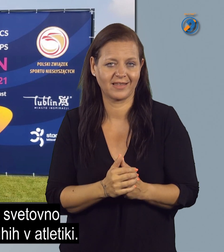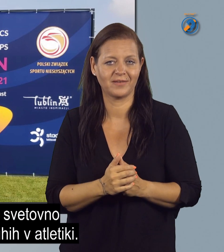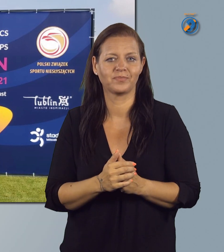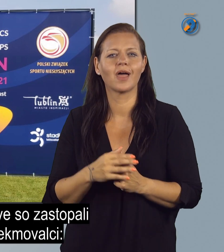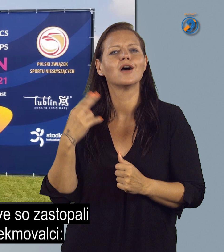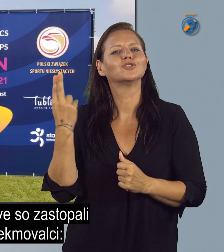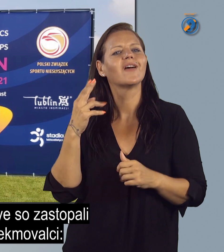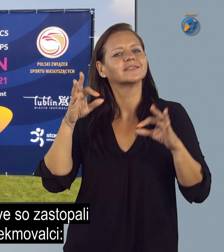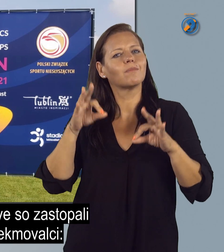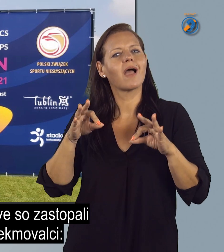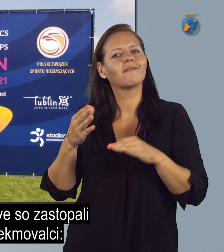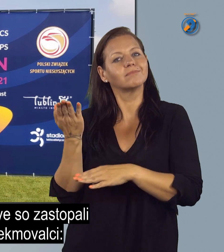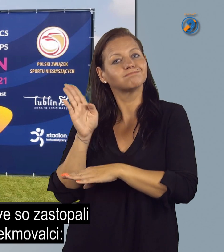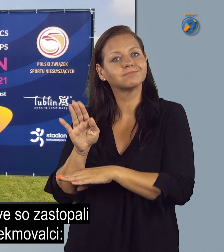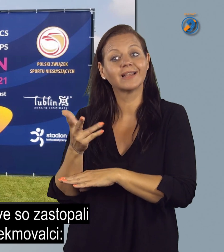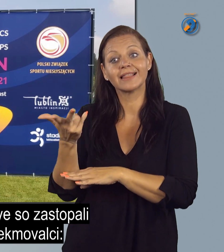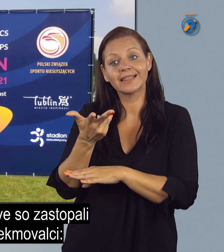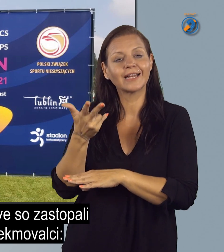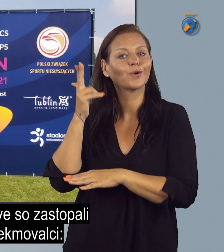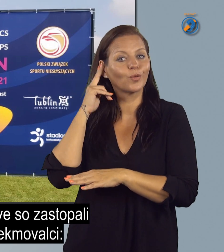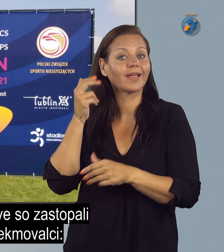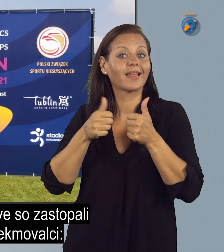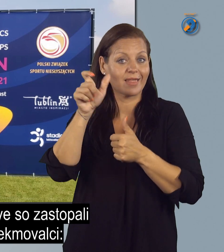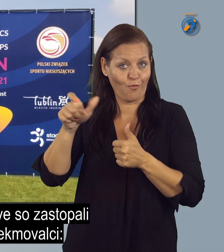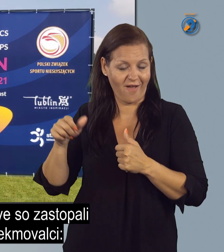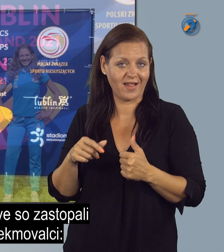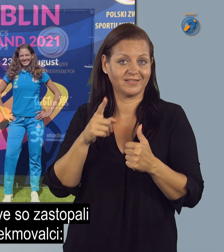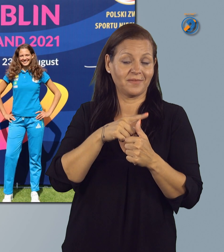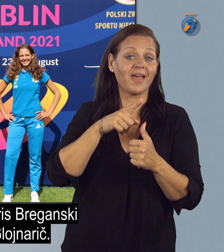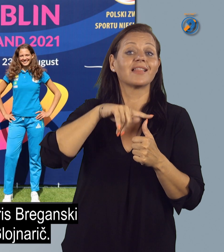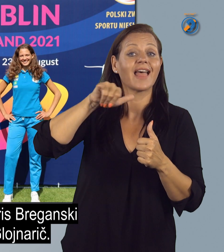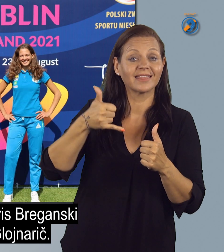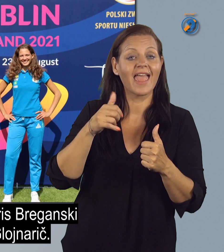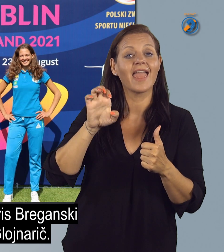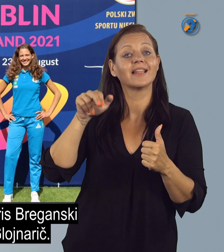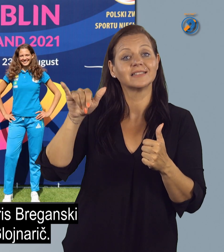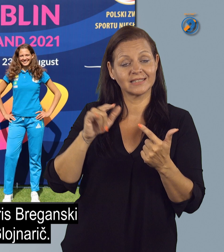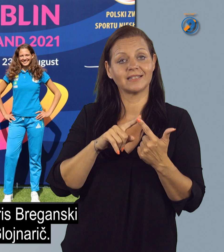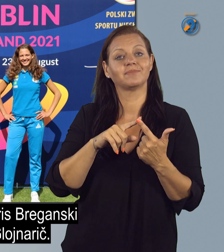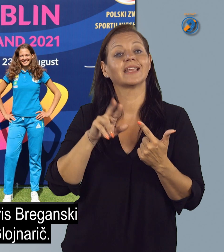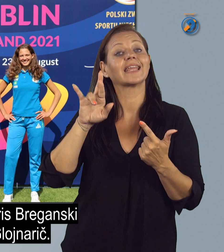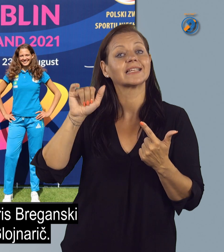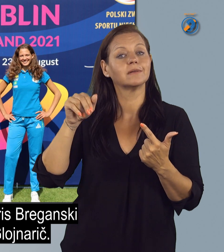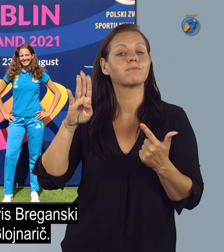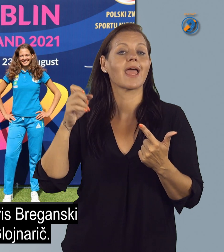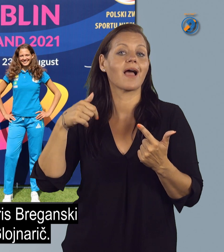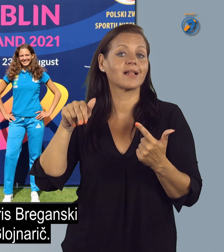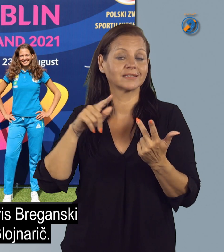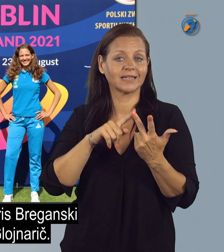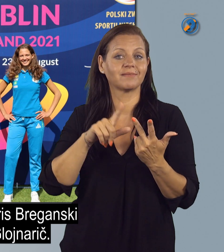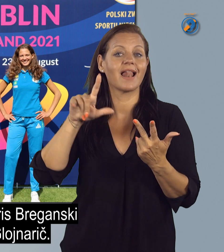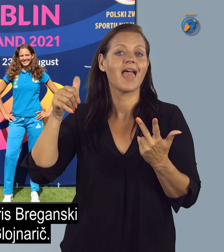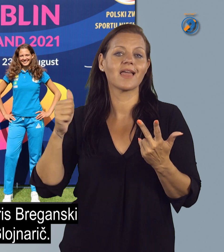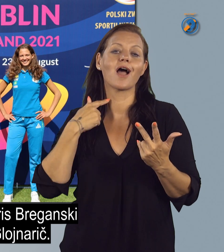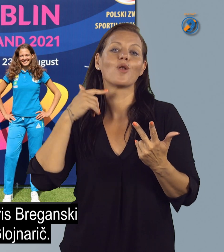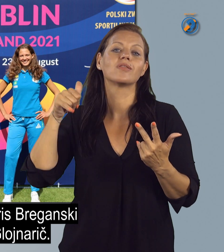v atletiki. Slovenske barve so zastopali 3 gluhi tekmovalci: Tadej Enci, Iris Breganski in